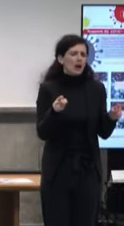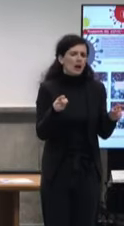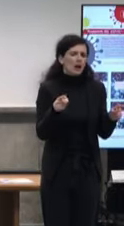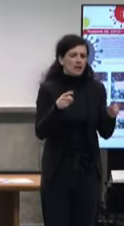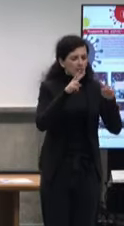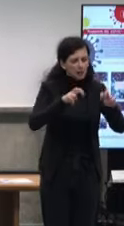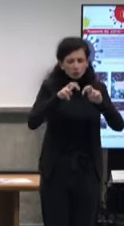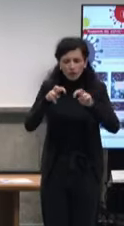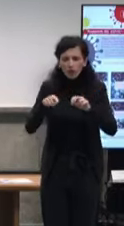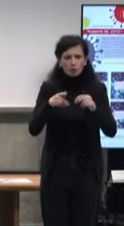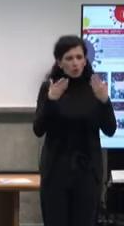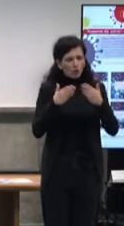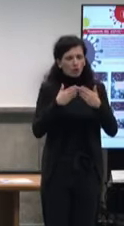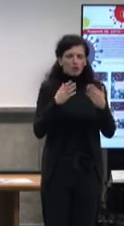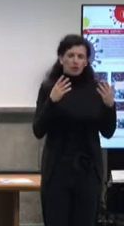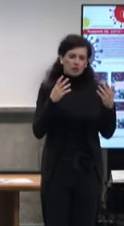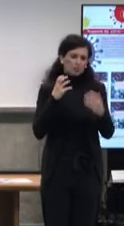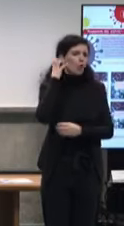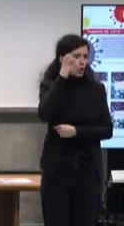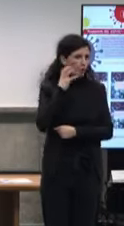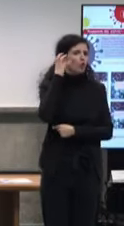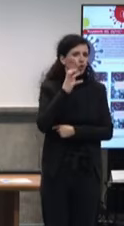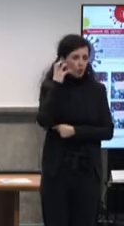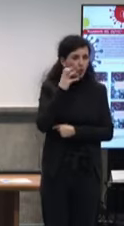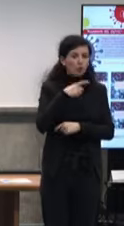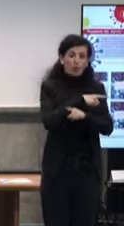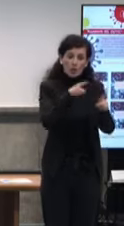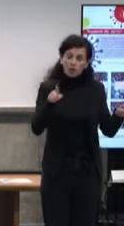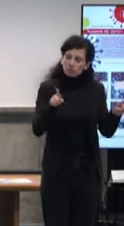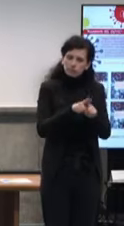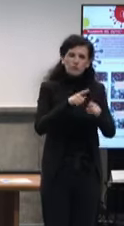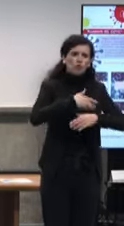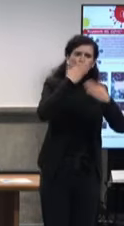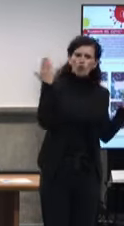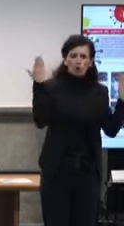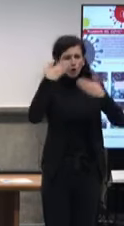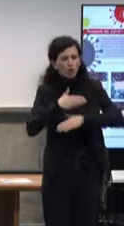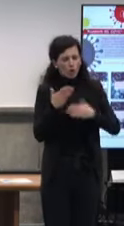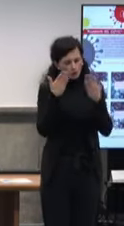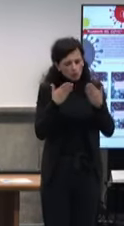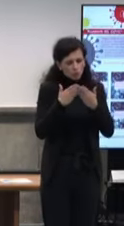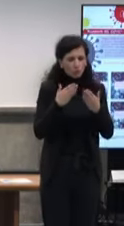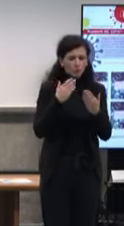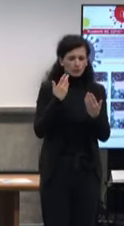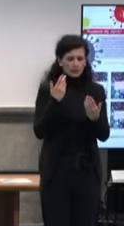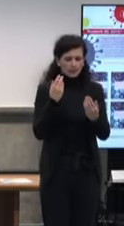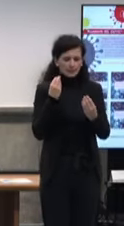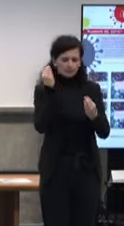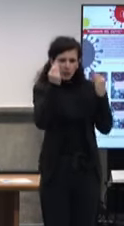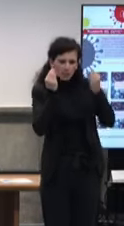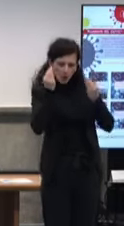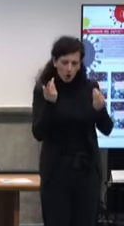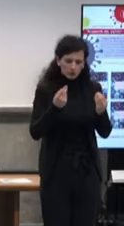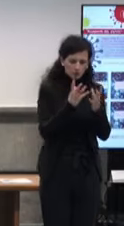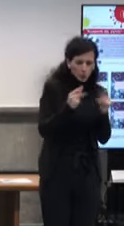che stanno veramente lavorando anche loro giorno e notte per disegnare studi per fare ipotesi per trovare